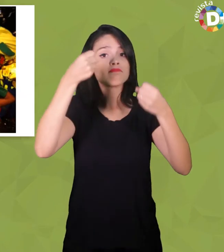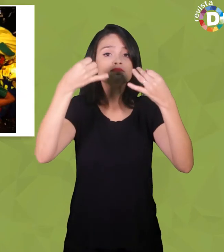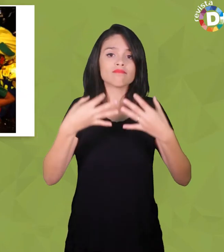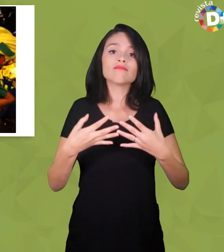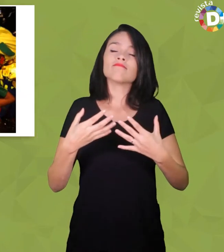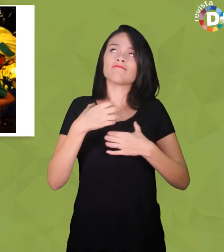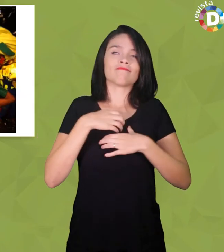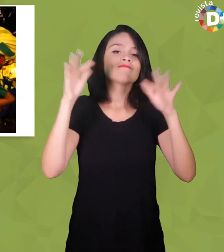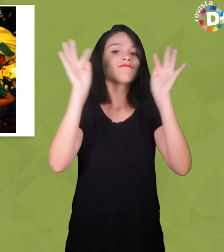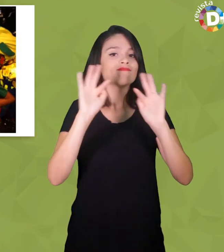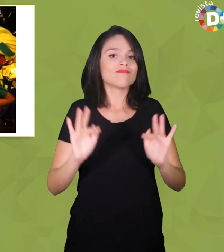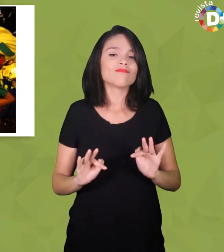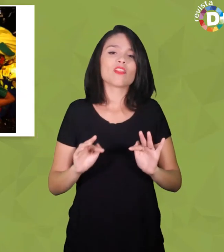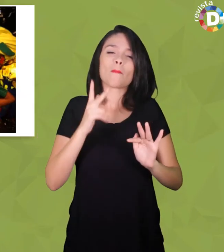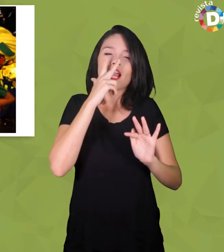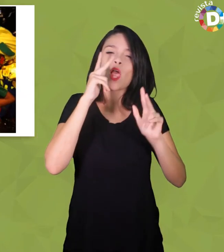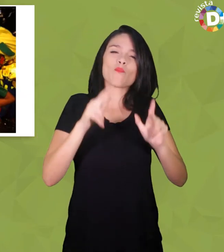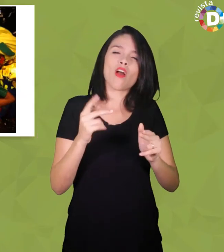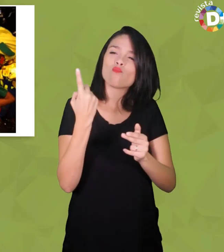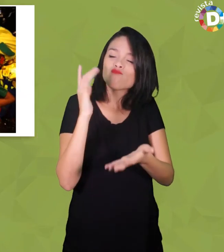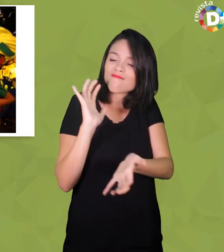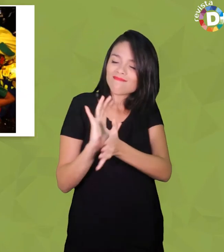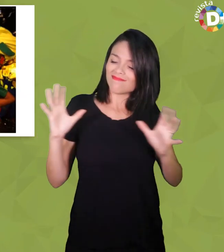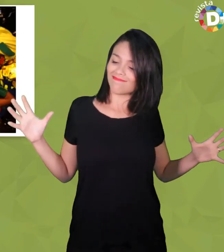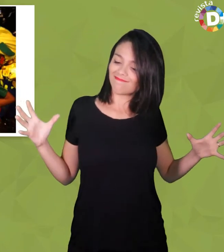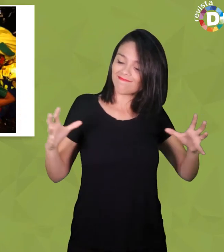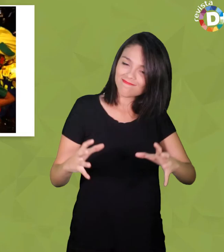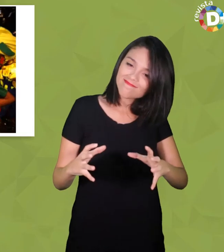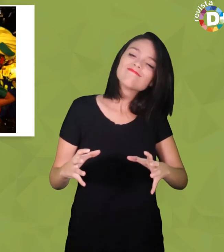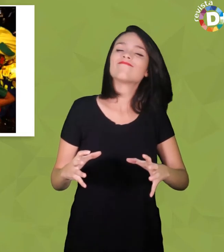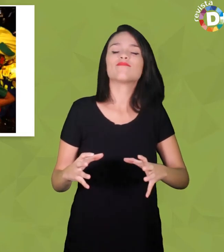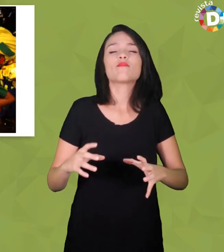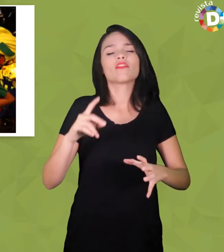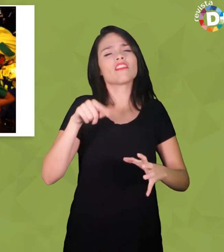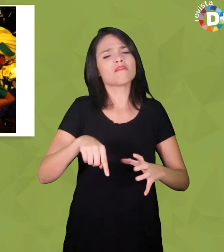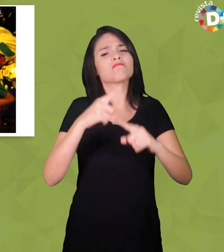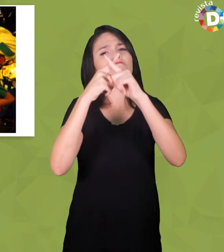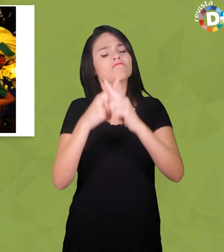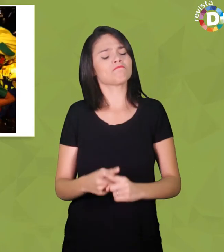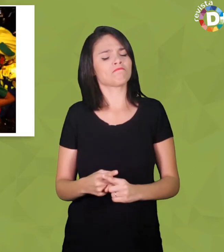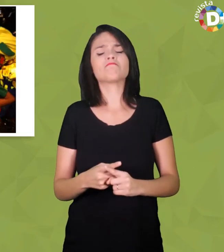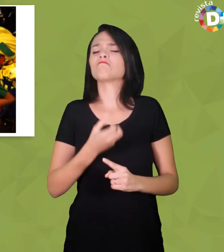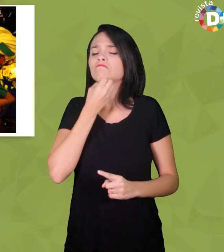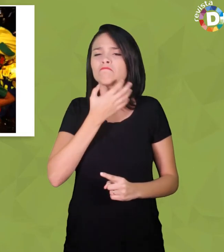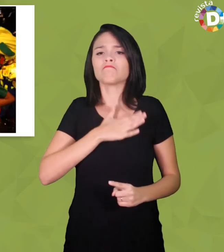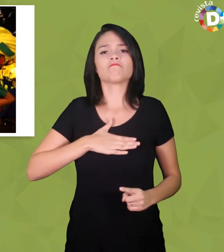como um grande time e entregaram uma edição muito boa do pará fãs foram